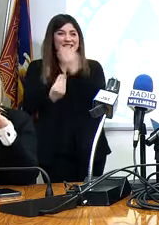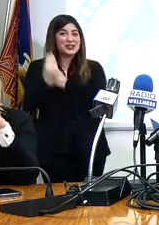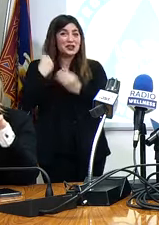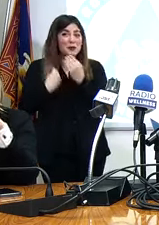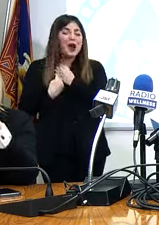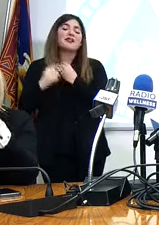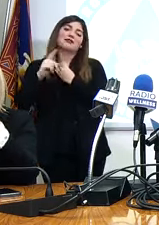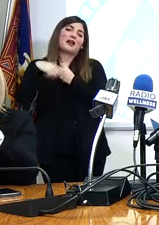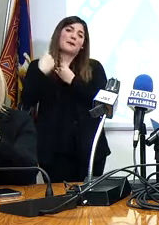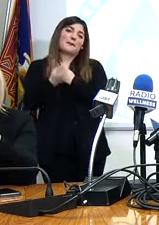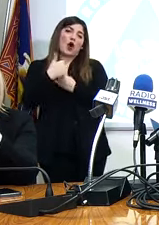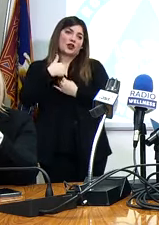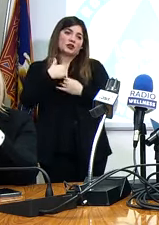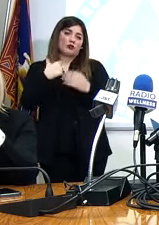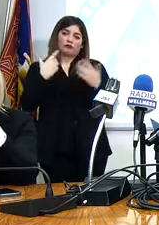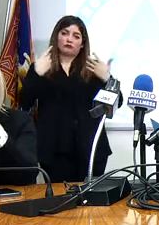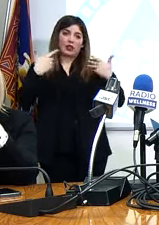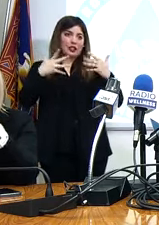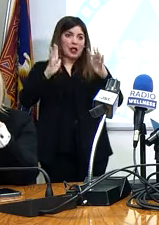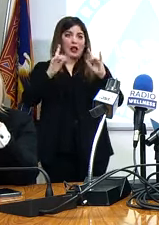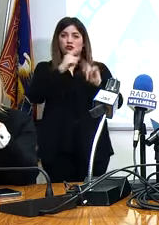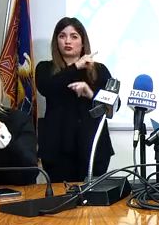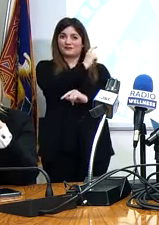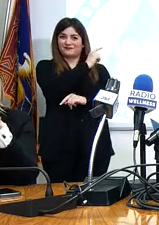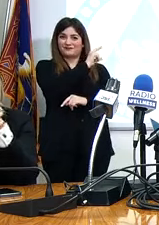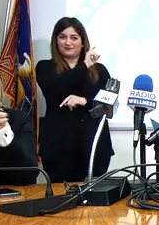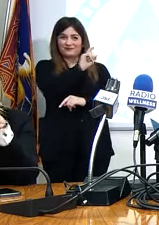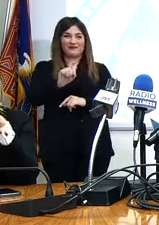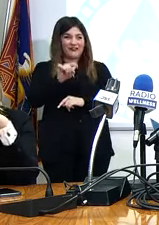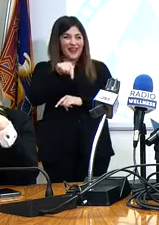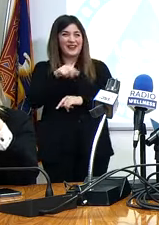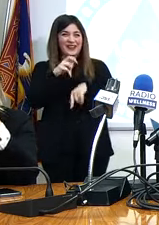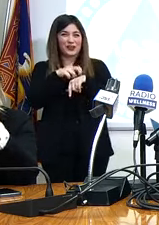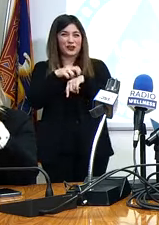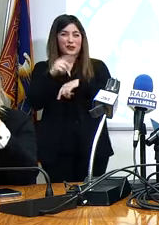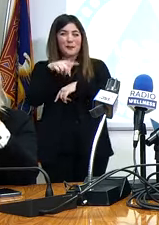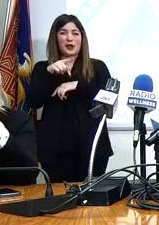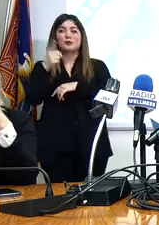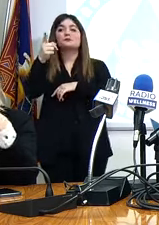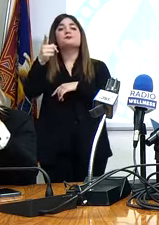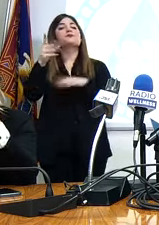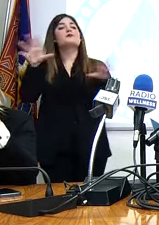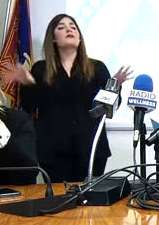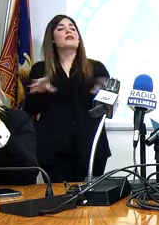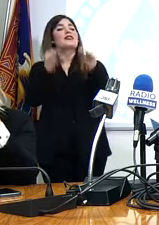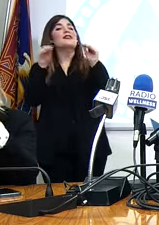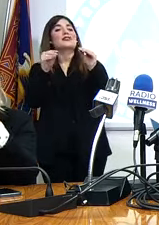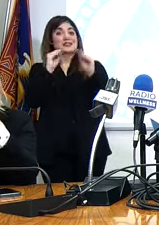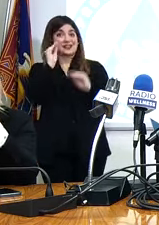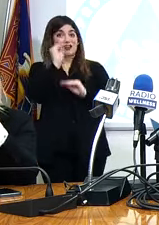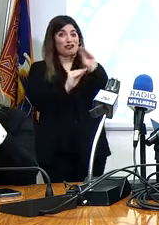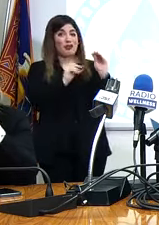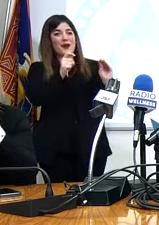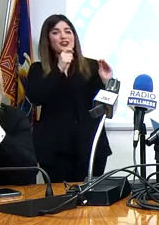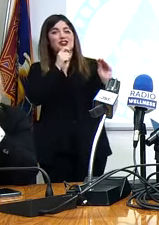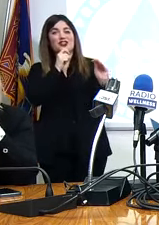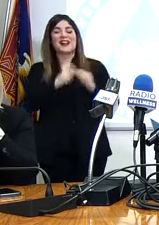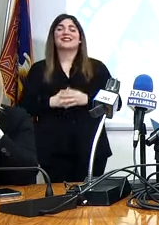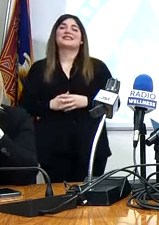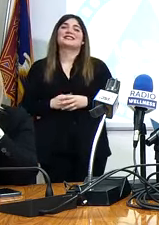lascio con lui. Allora, Tosatto, Pederiva, Marchiori, la collega è